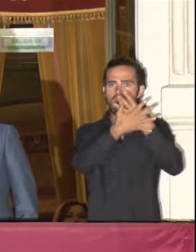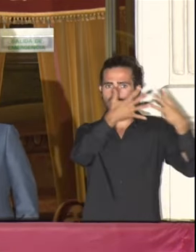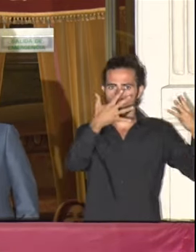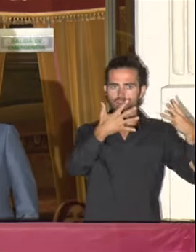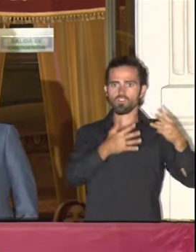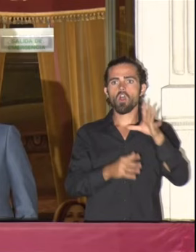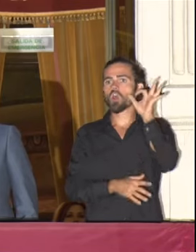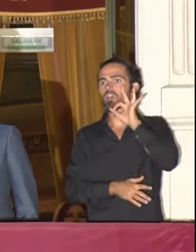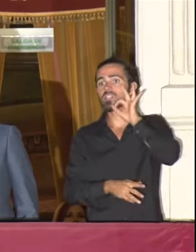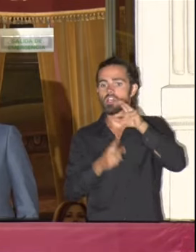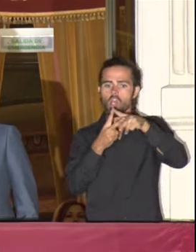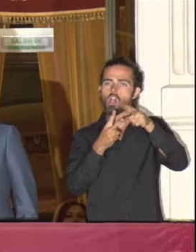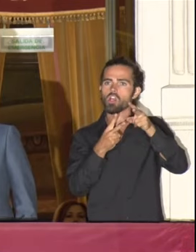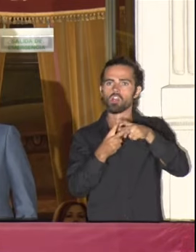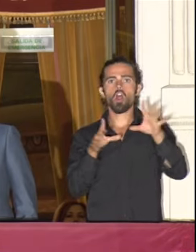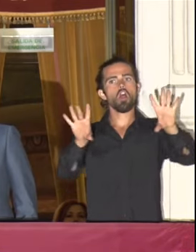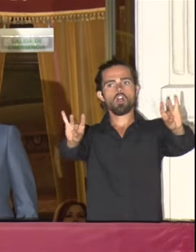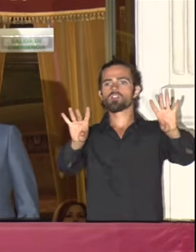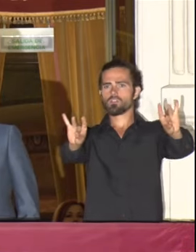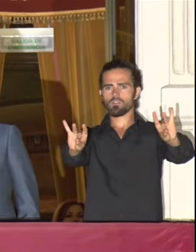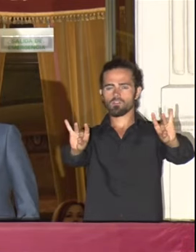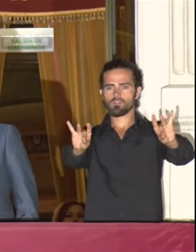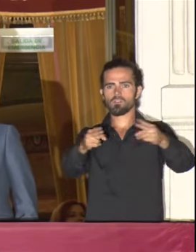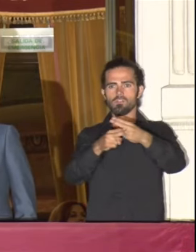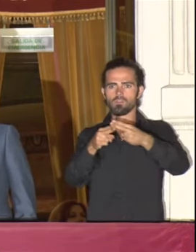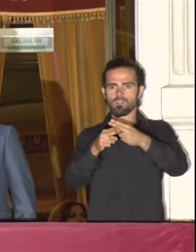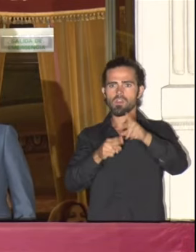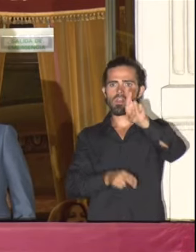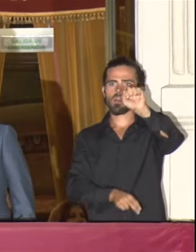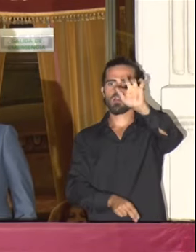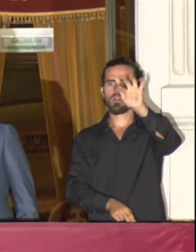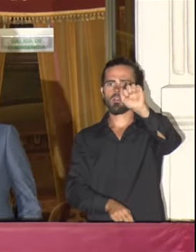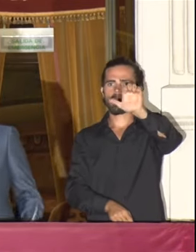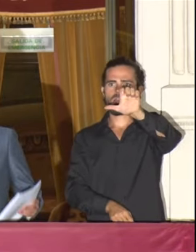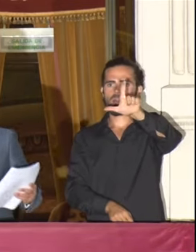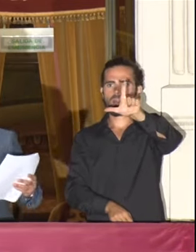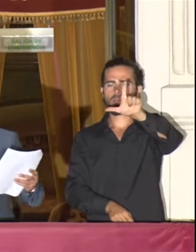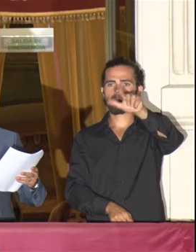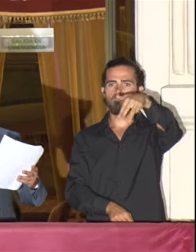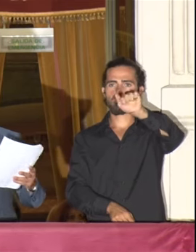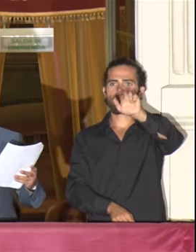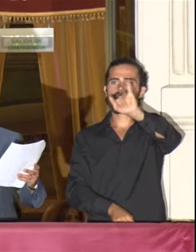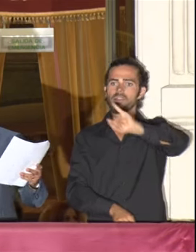de la cuchillería, según lo califica don Rafael Martínez del Peral, navajólogo.